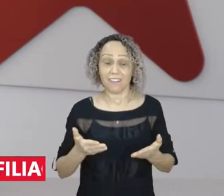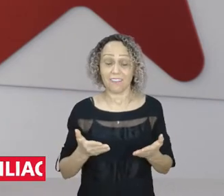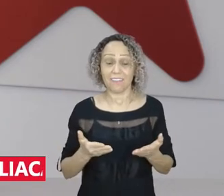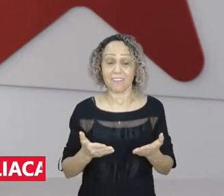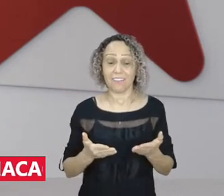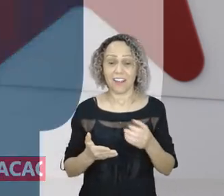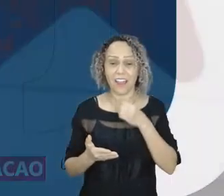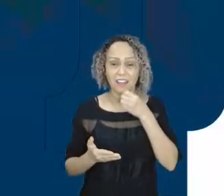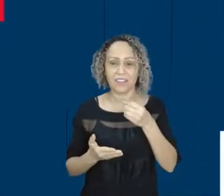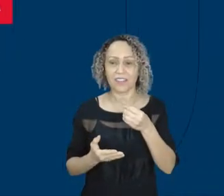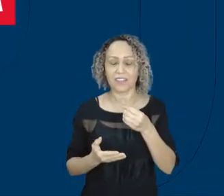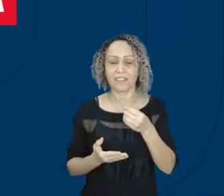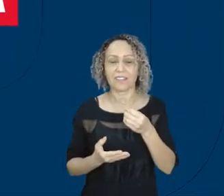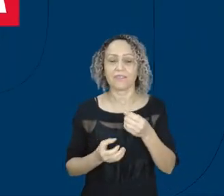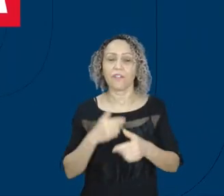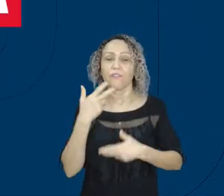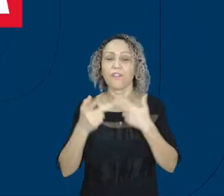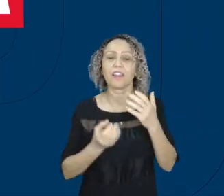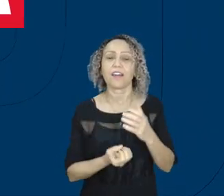lá?